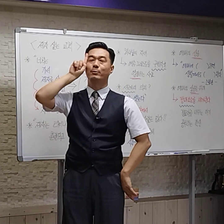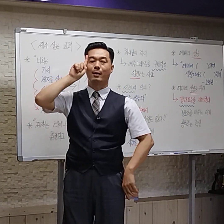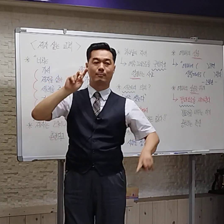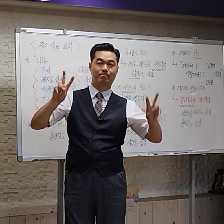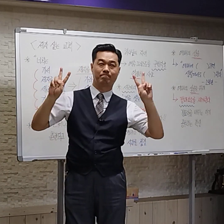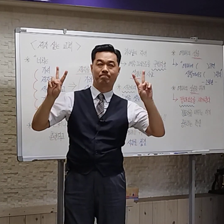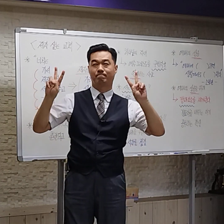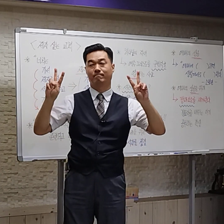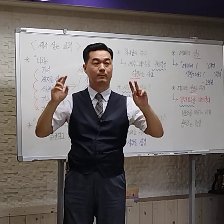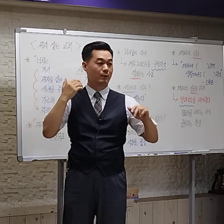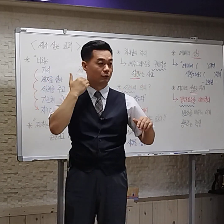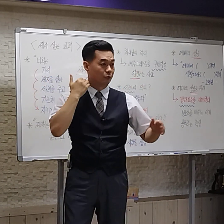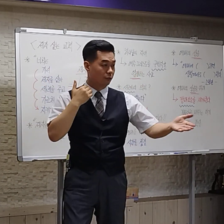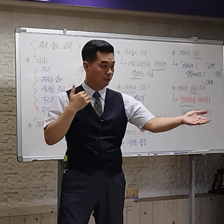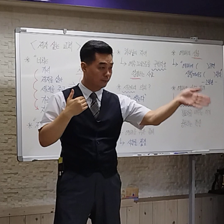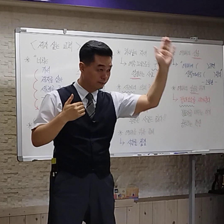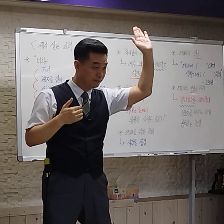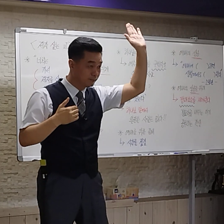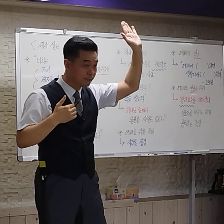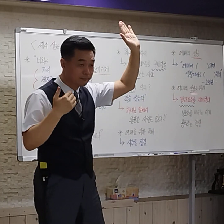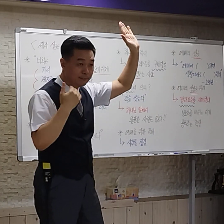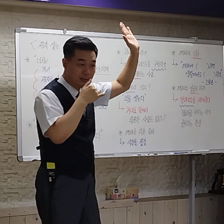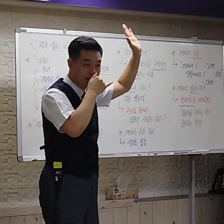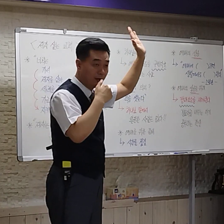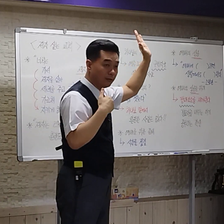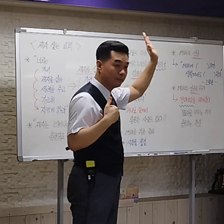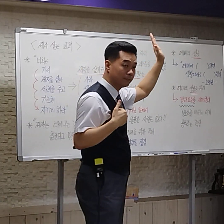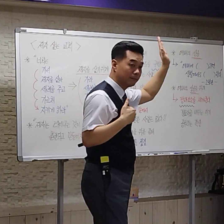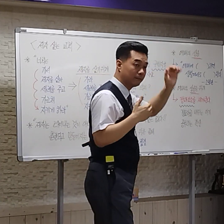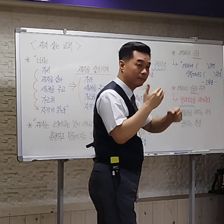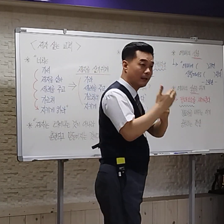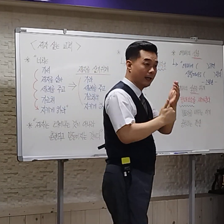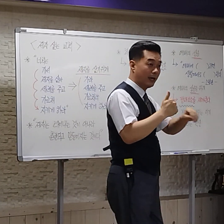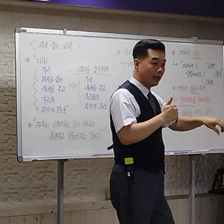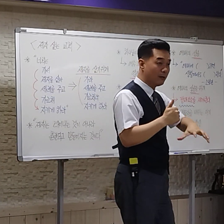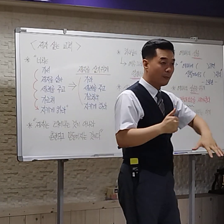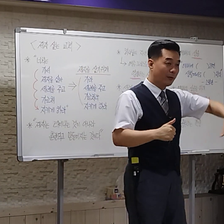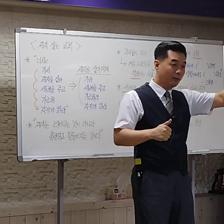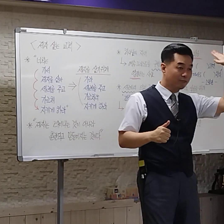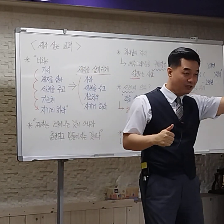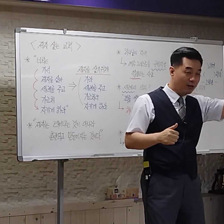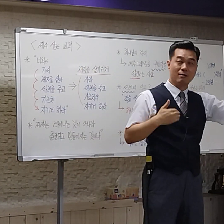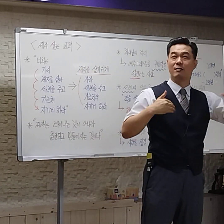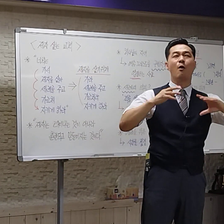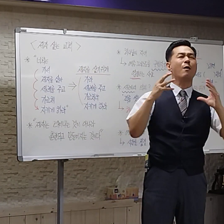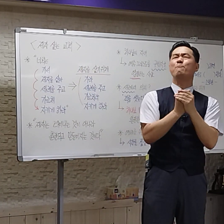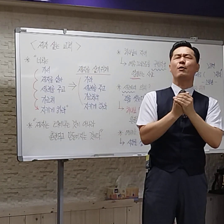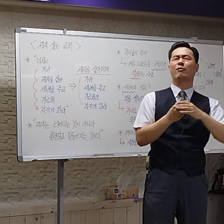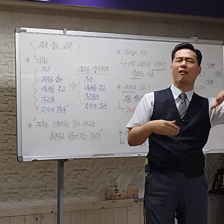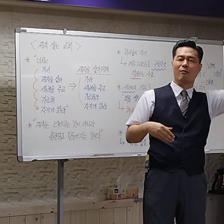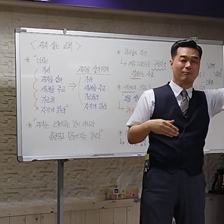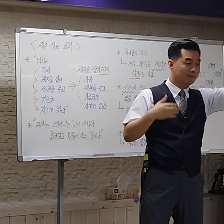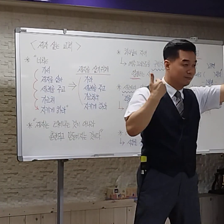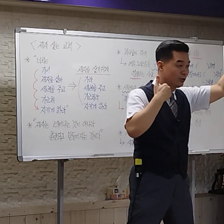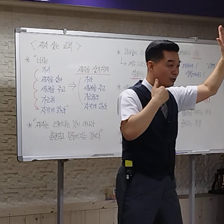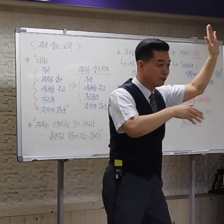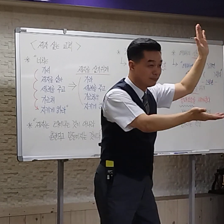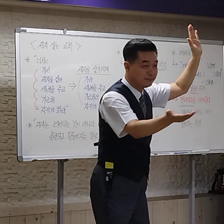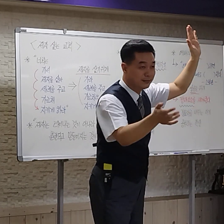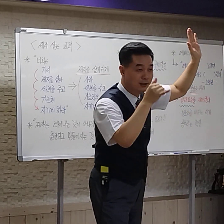100점이에요. 누구? 있어요? 하나님 앞에서 나 완벽해요. 누구? 있어요?